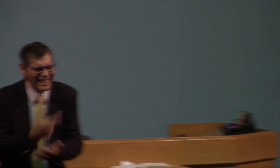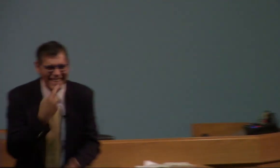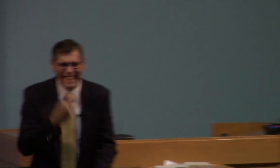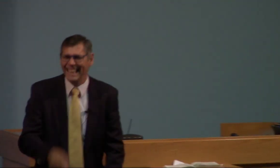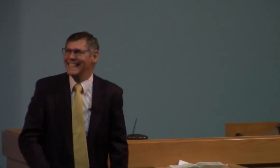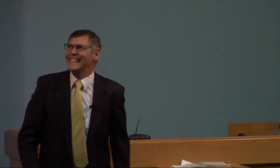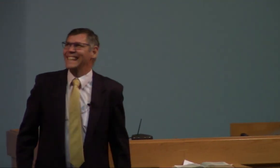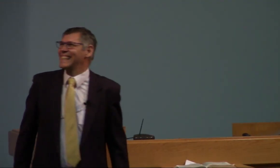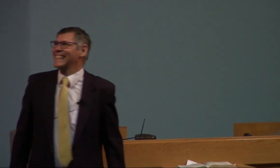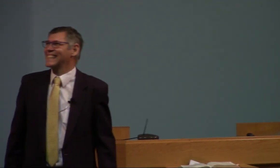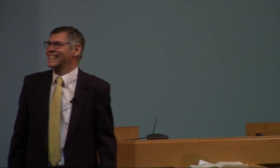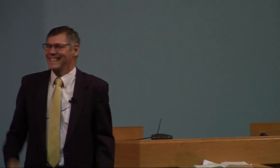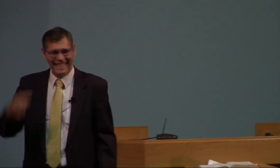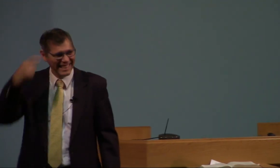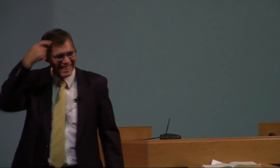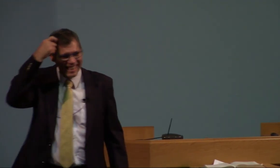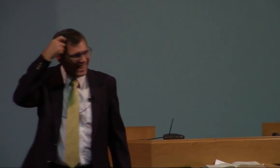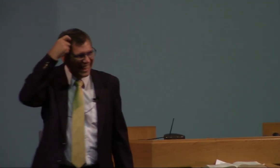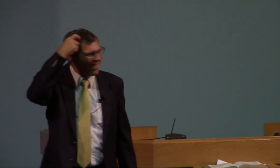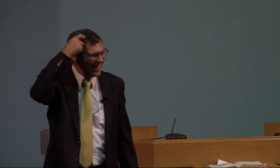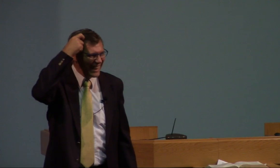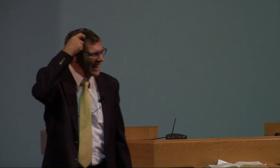sê, ek weet nie,